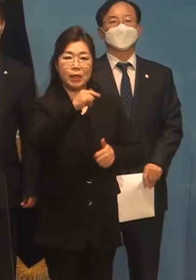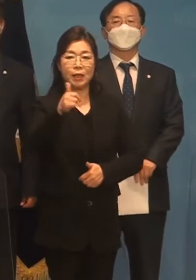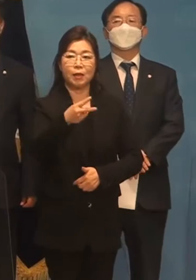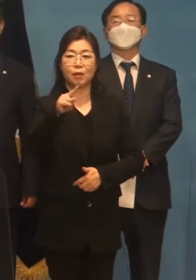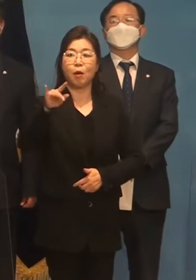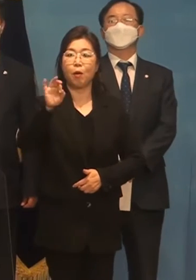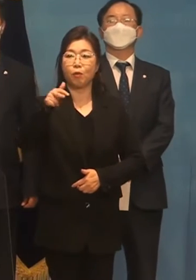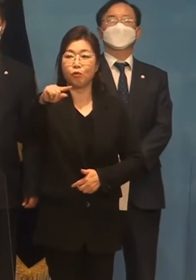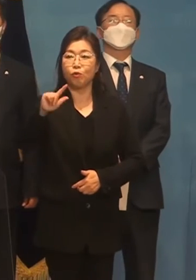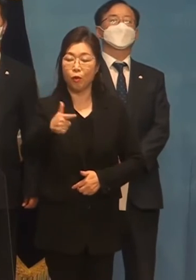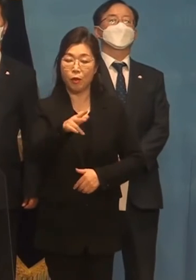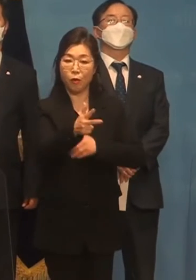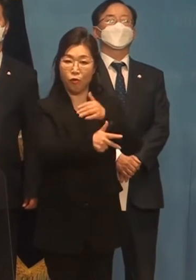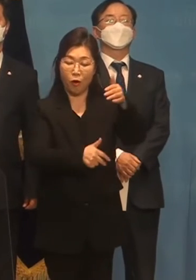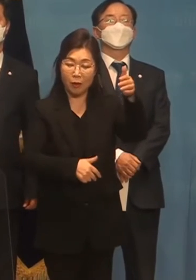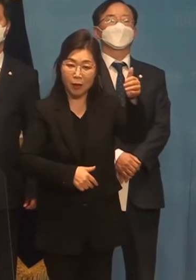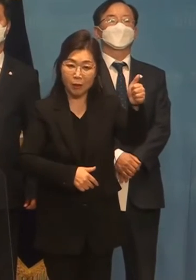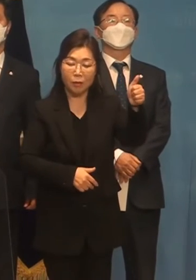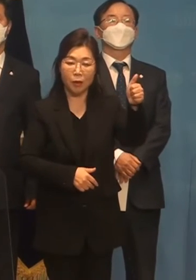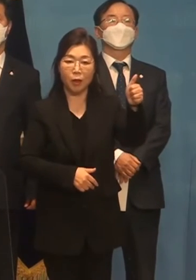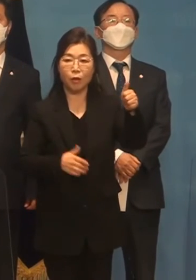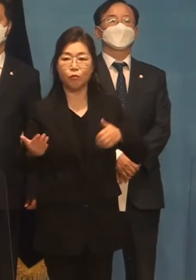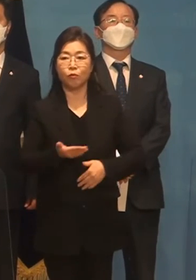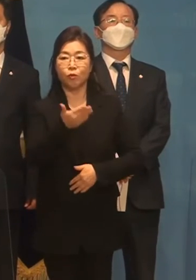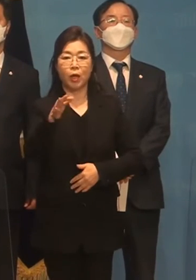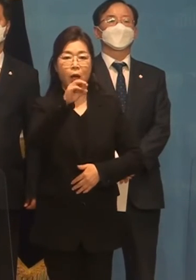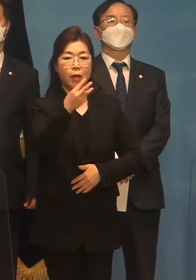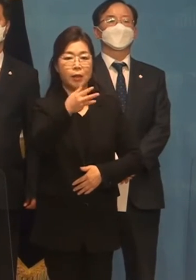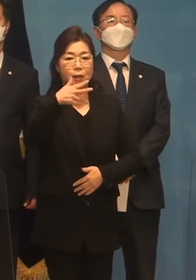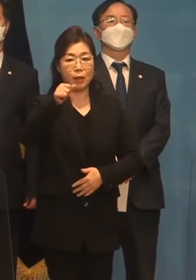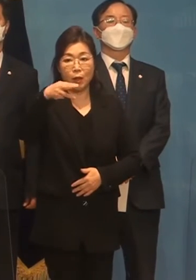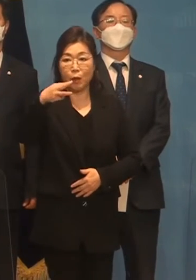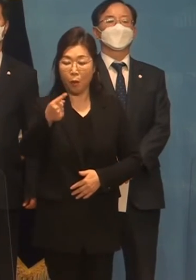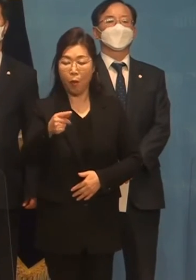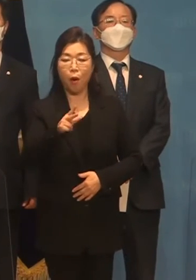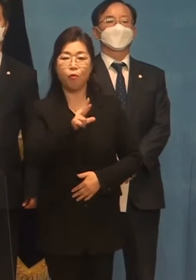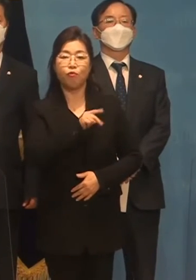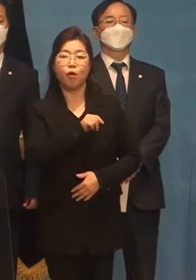진성준 위원장입니다. 저희 을지로위원회는